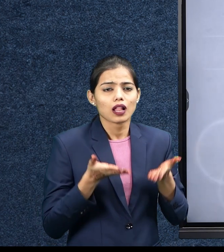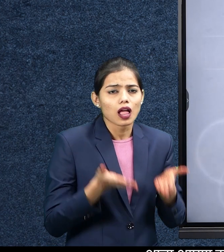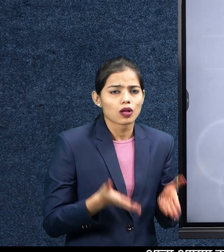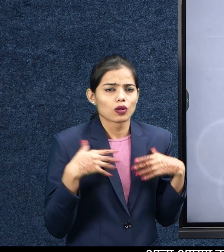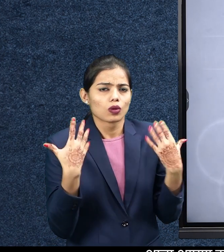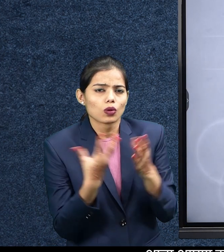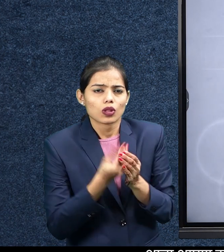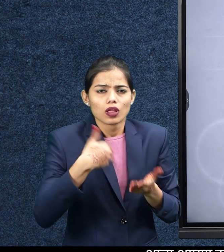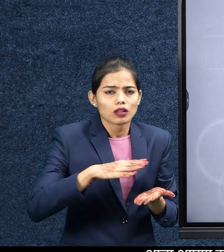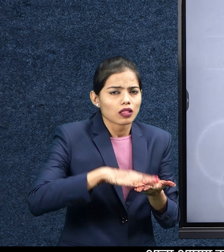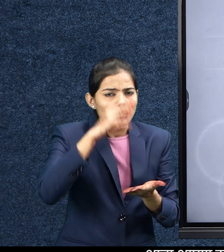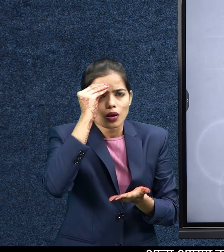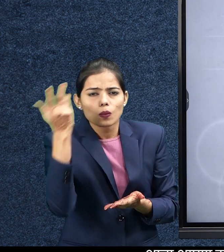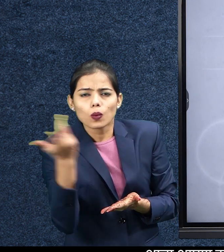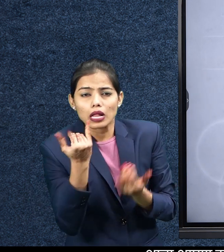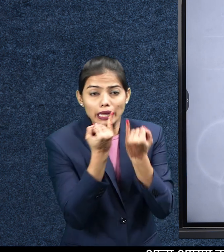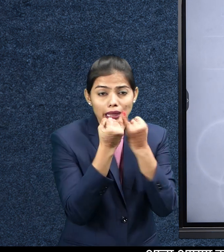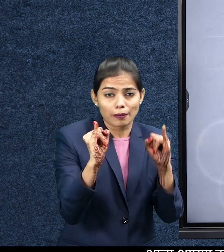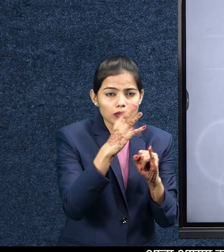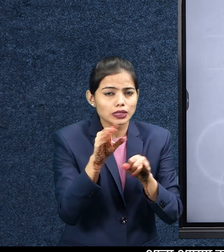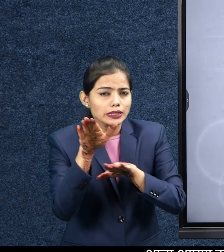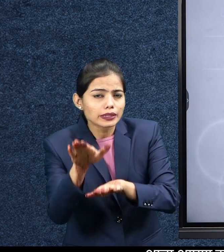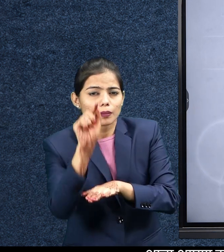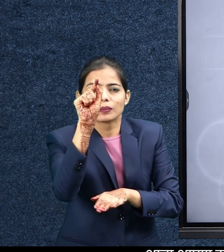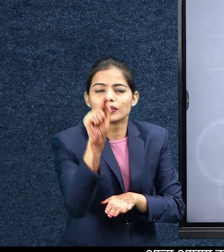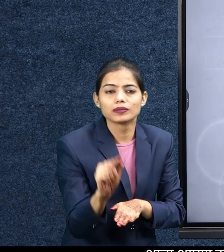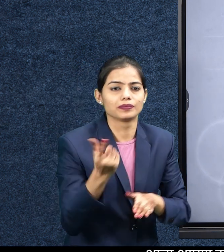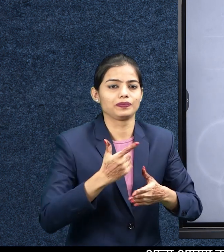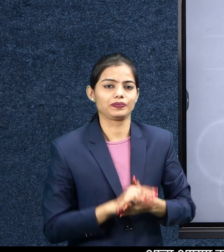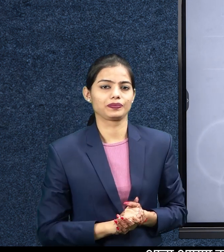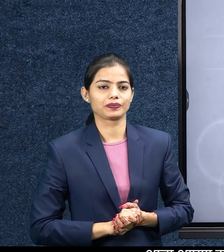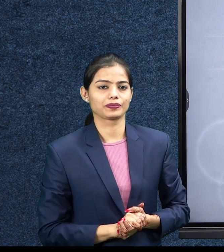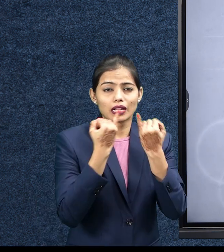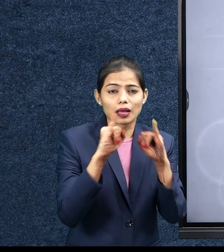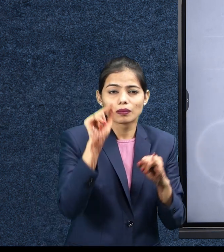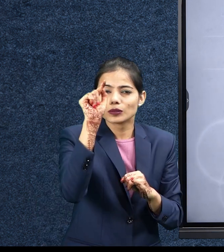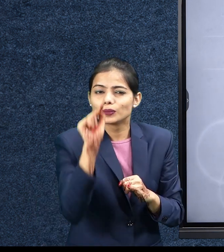आता आपण स्वतंत्र आणि अवलंबित घटना काय आहेत ते शिकू. स्वतंत्र घटना.